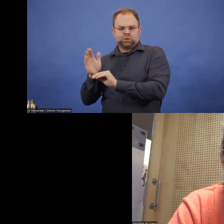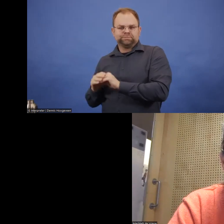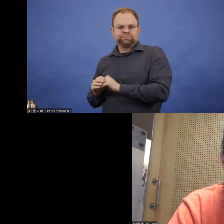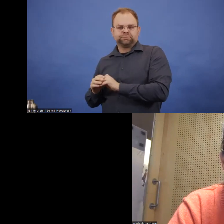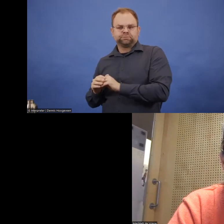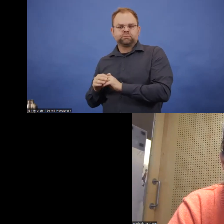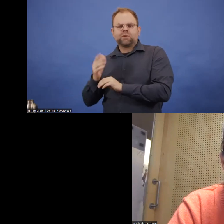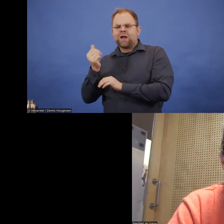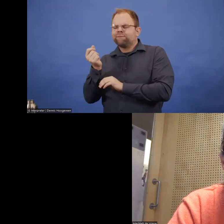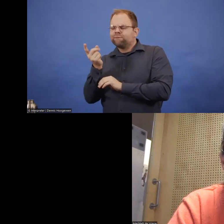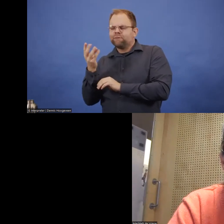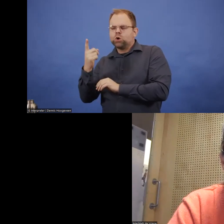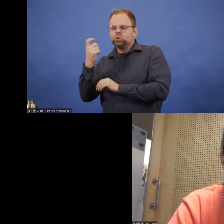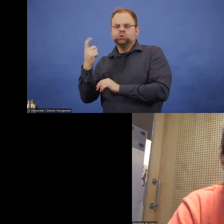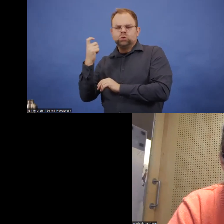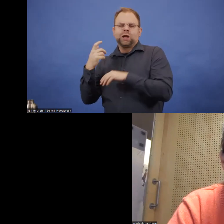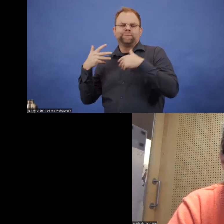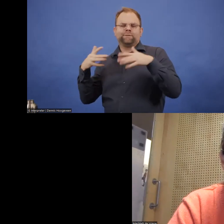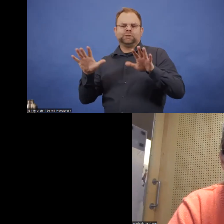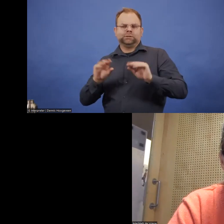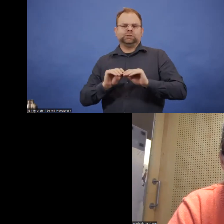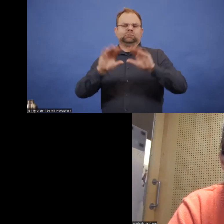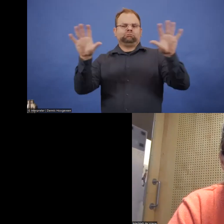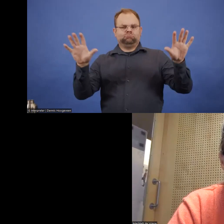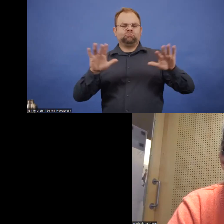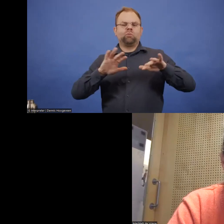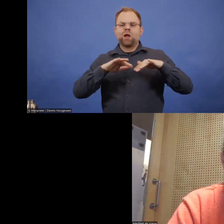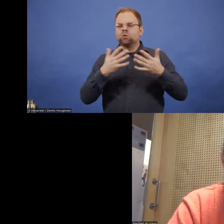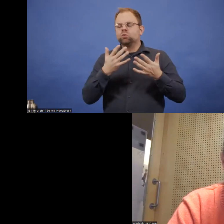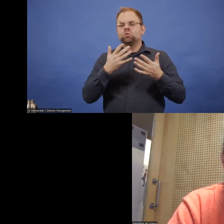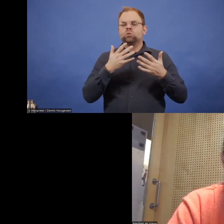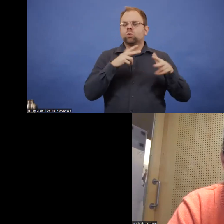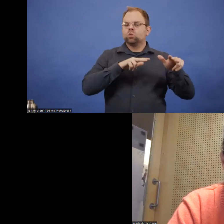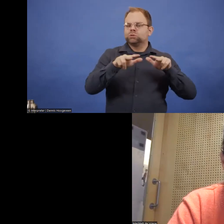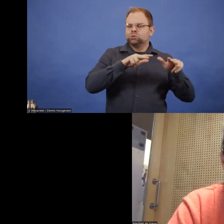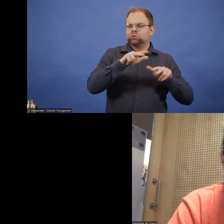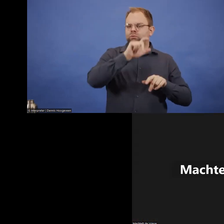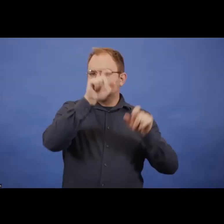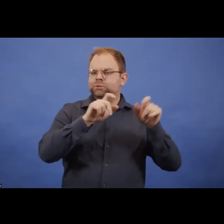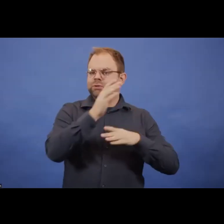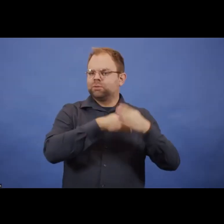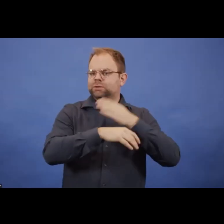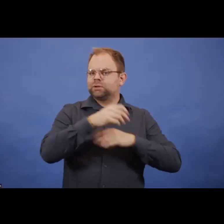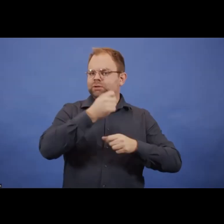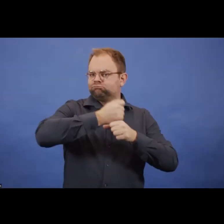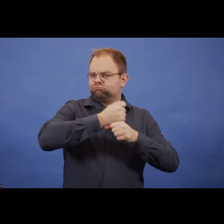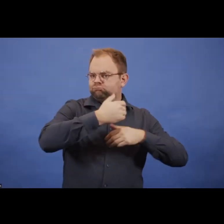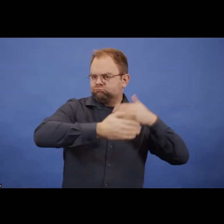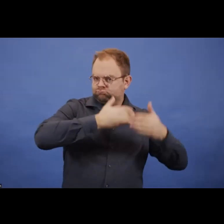destacados por parte de las organizaciones de las personas con discapacidad que